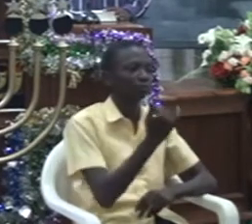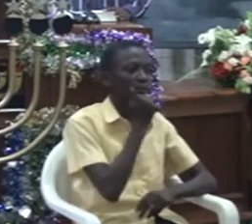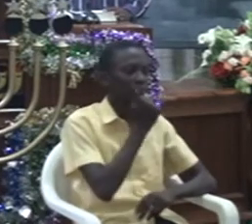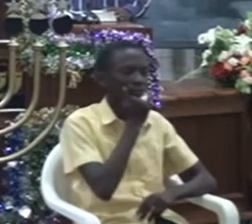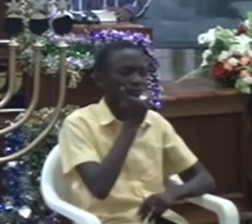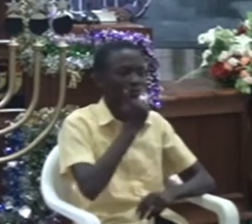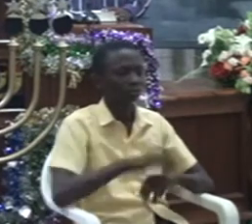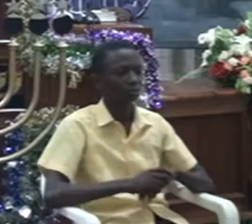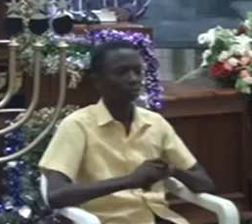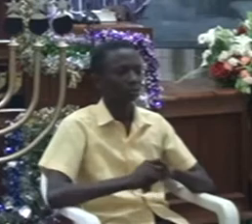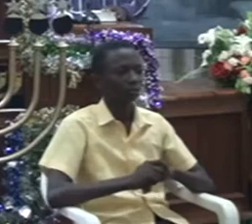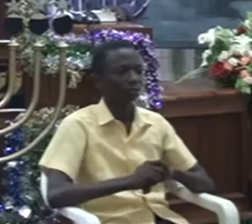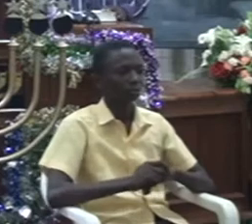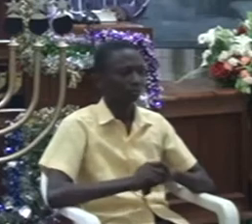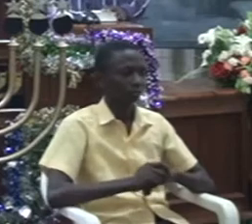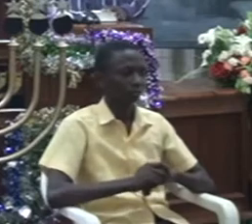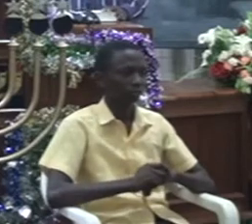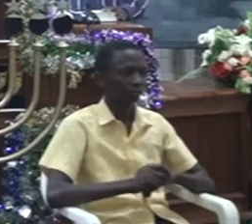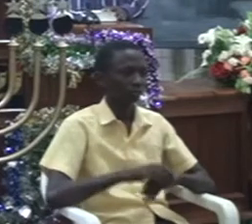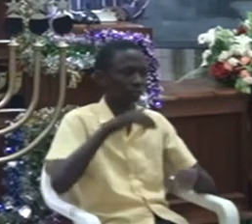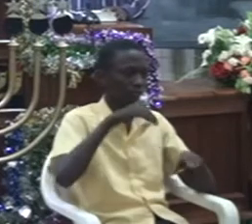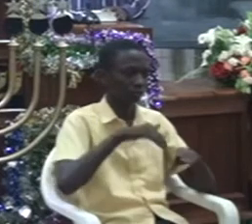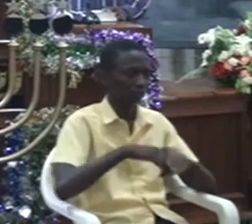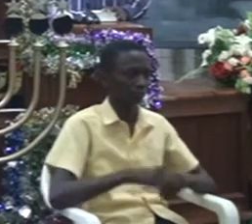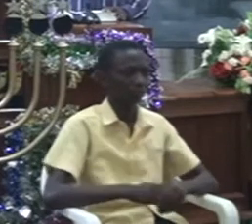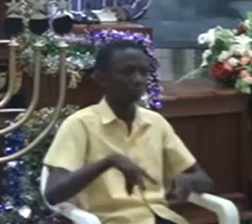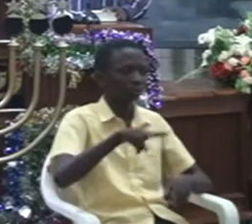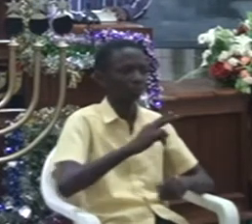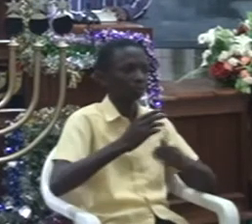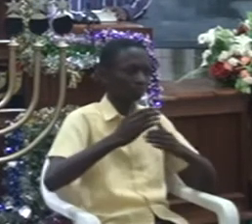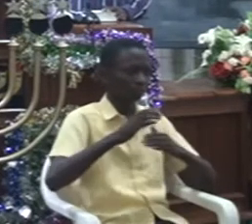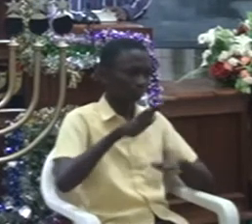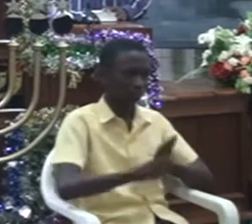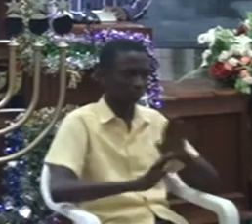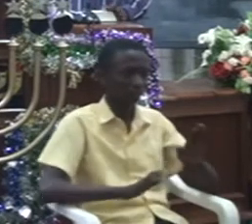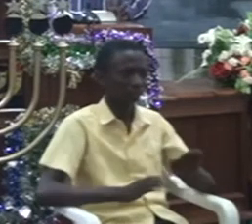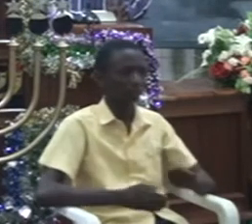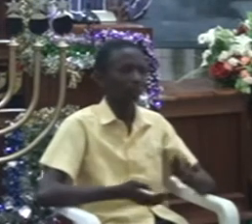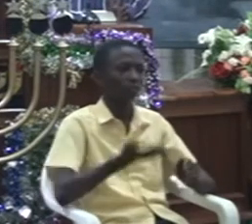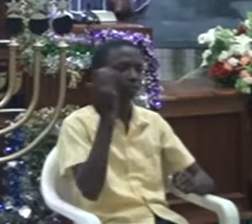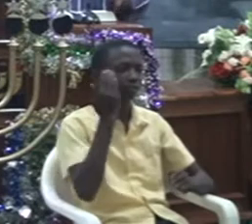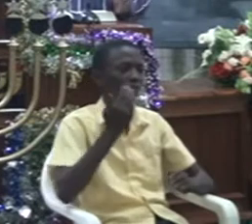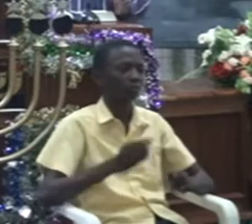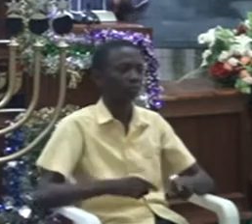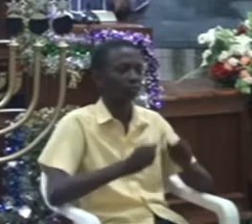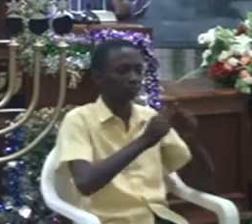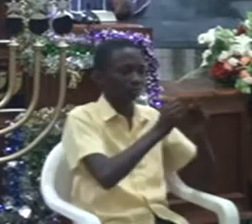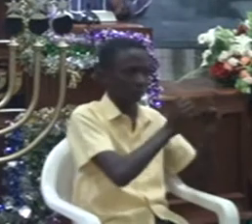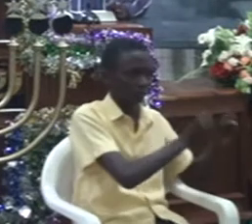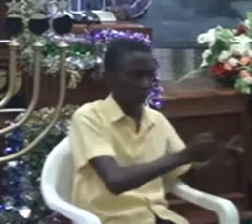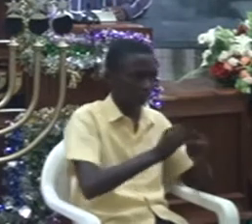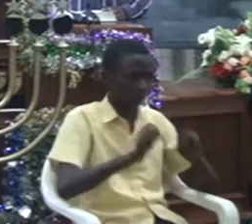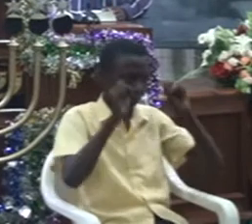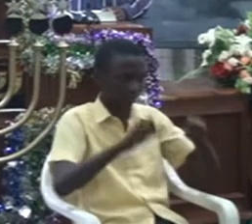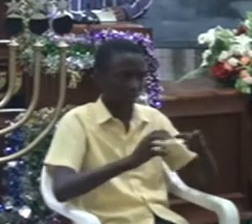kwa sababu ya makosa yenu na zambi zenu. Dans lequel vous marchiez autrefois, selon les traits de ce monde, selon le prince de la puissance de